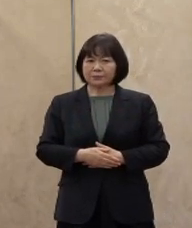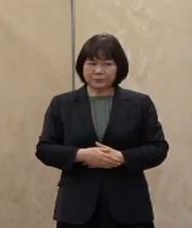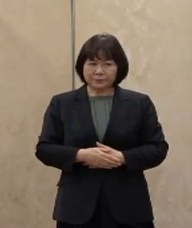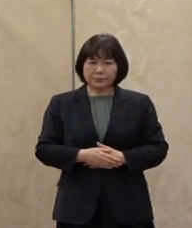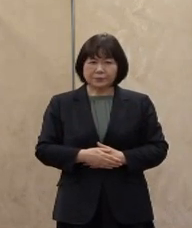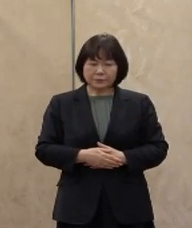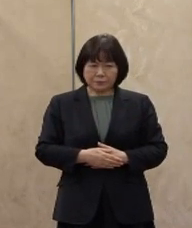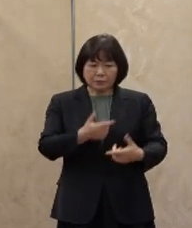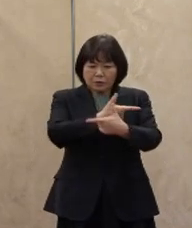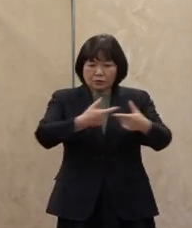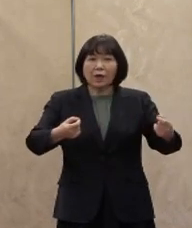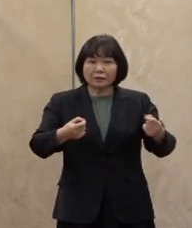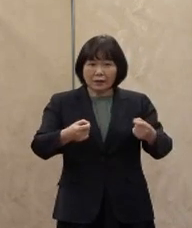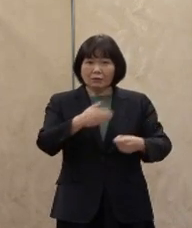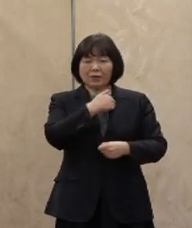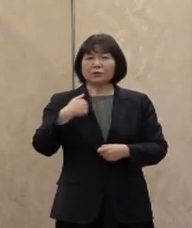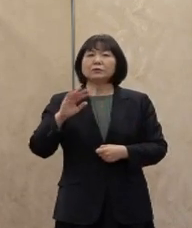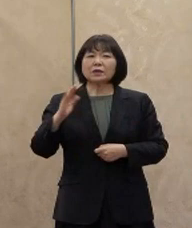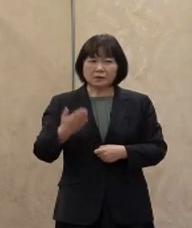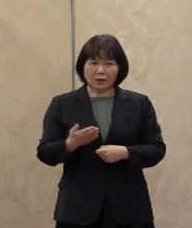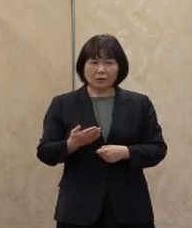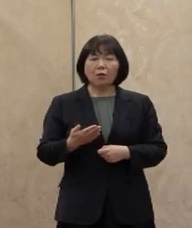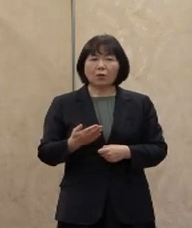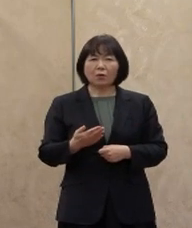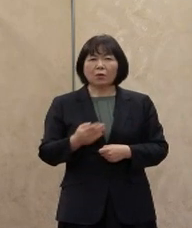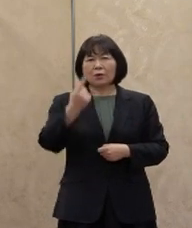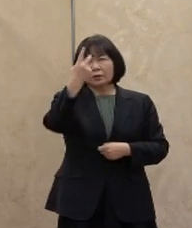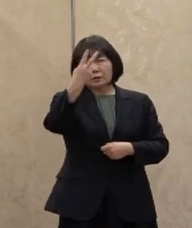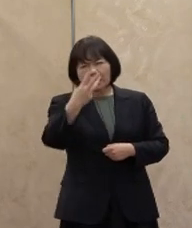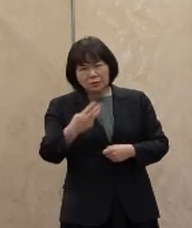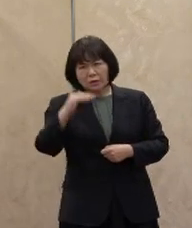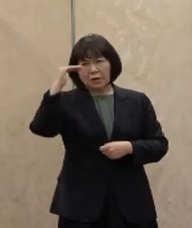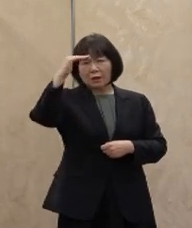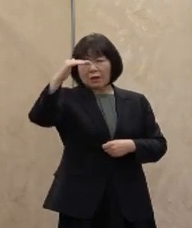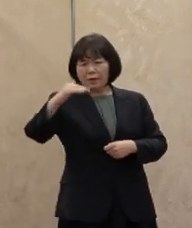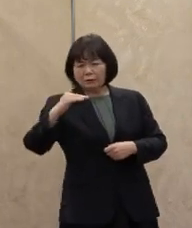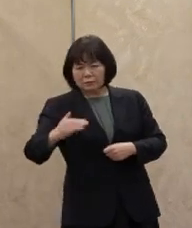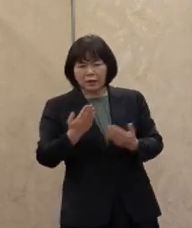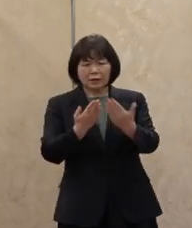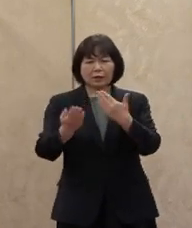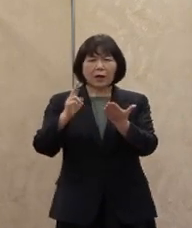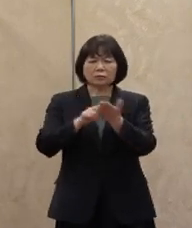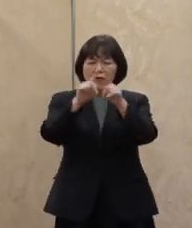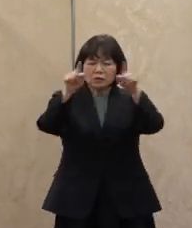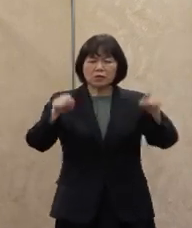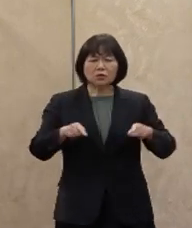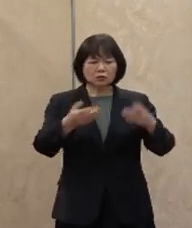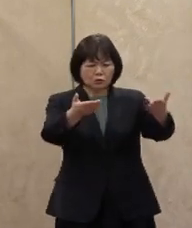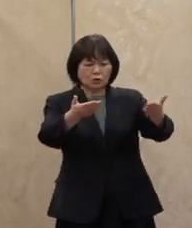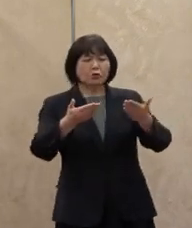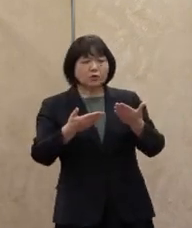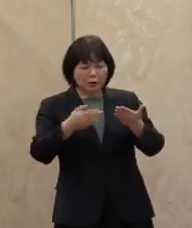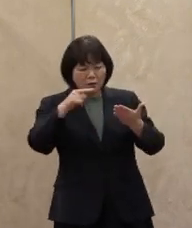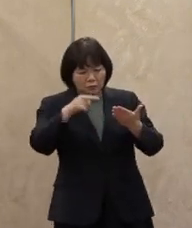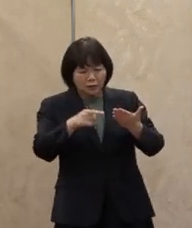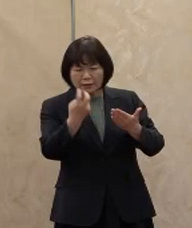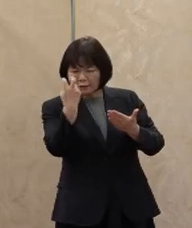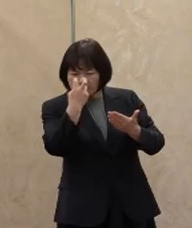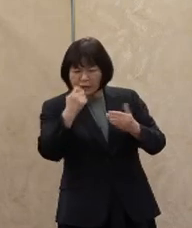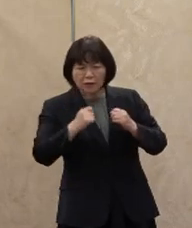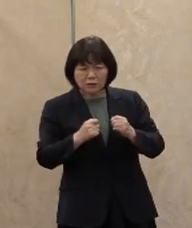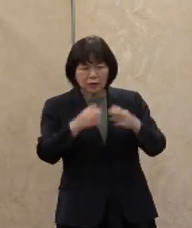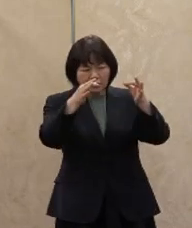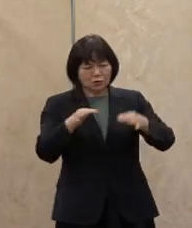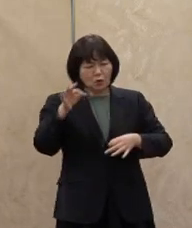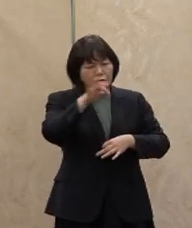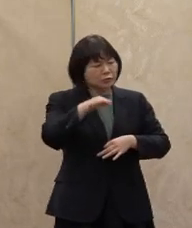。一律であれば自治体でできますけど、段階となってくると一個一個また確定申告の書類をもらって、それで一個一個審査していって振り